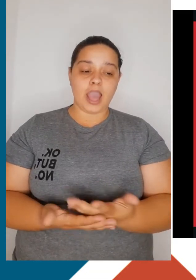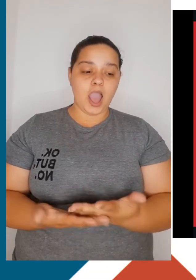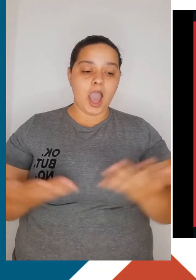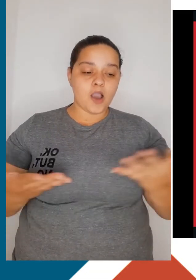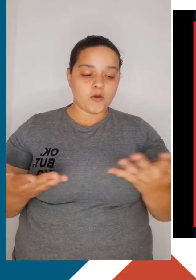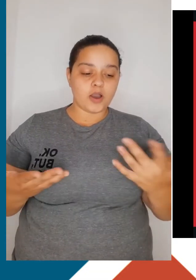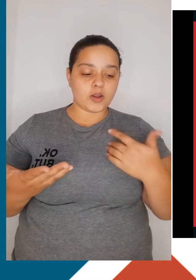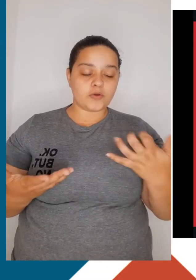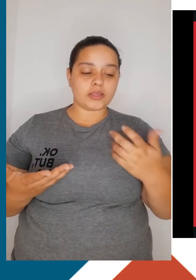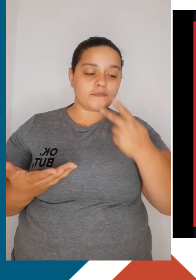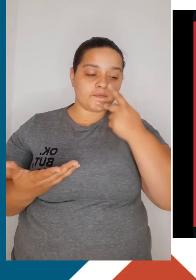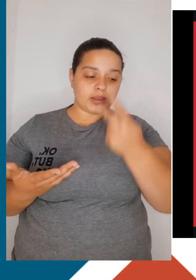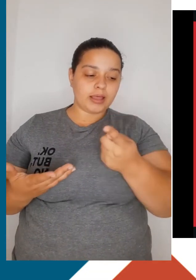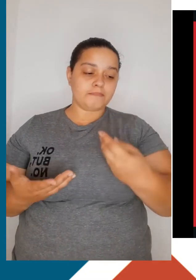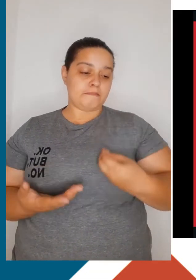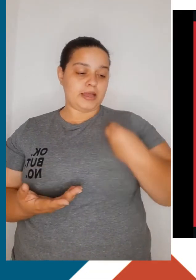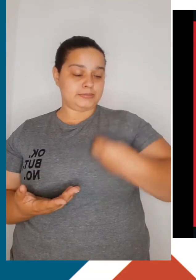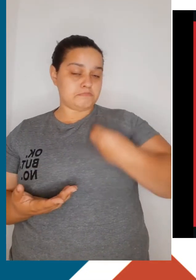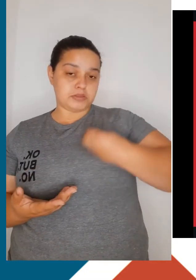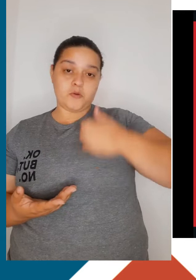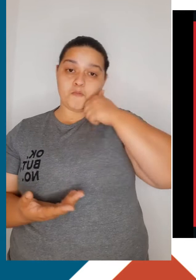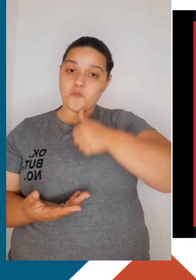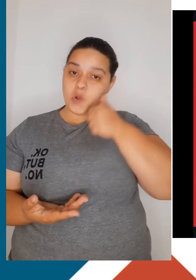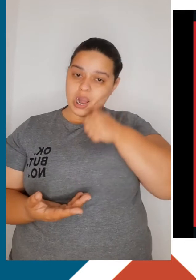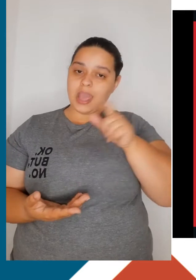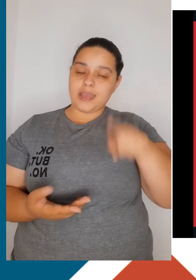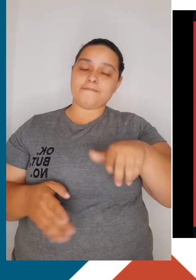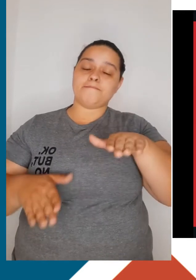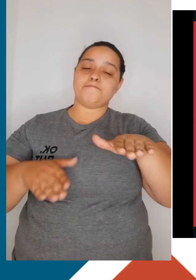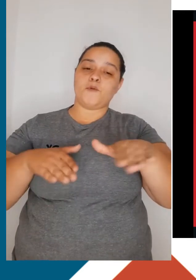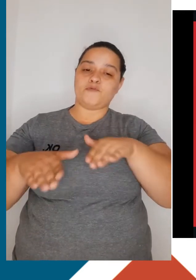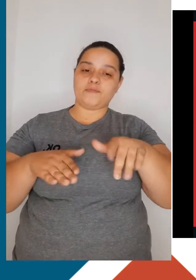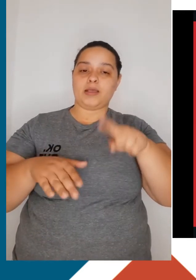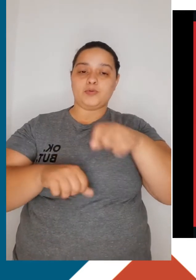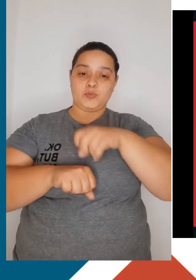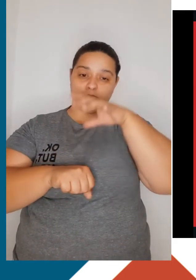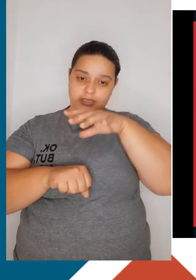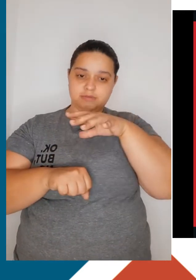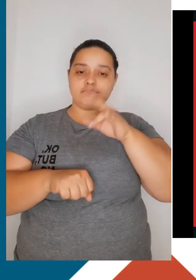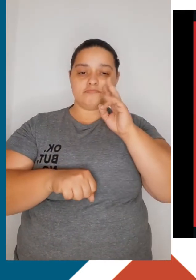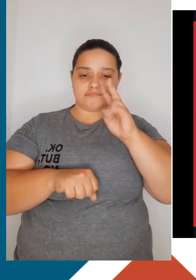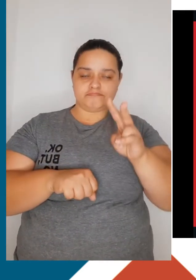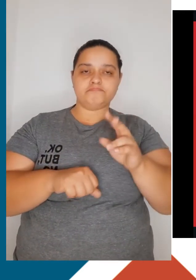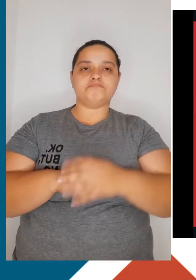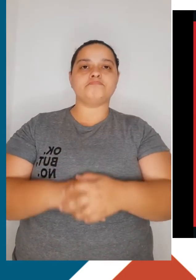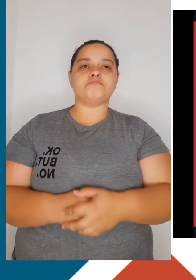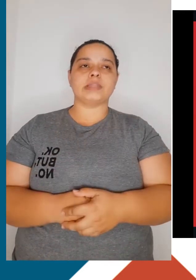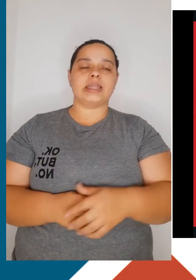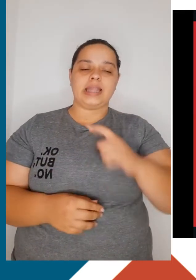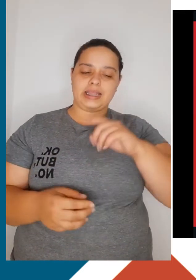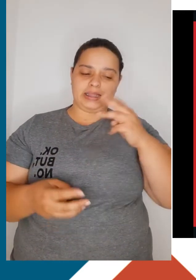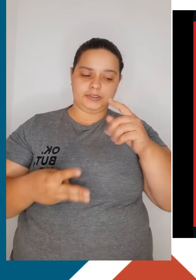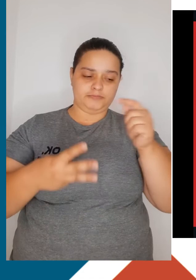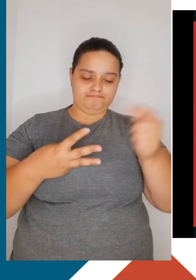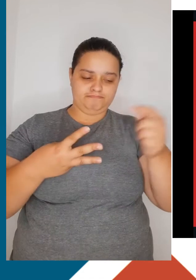Para fechar, eu gostaria de mencionar a participação das mulheres no movimento iluminista. A gente tem aqui o exemplo de